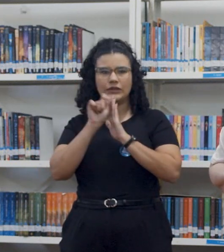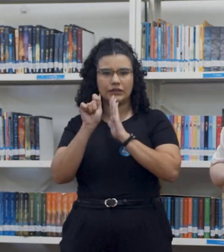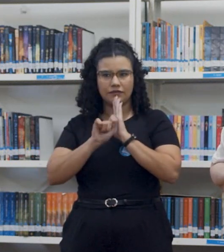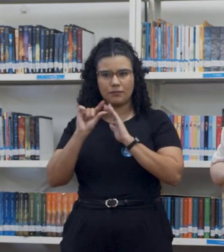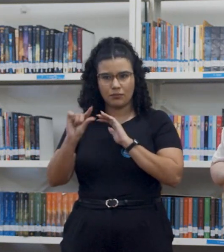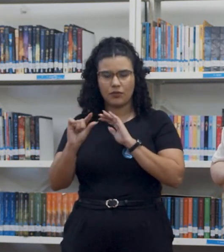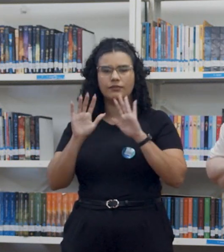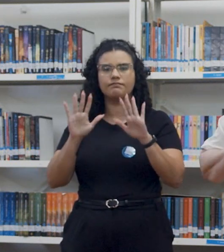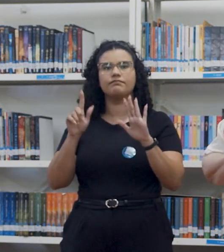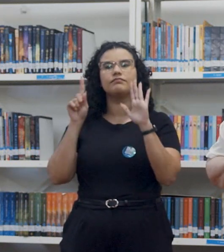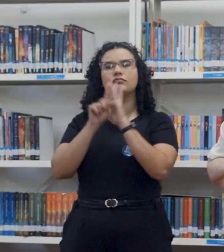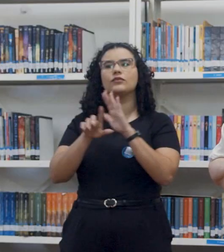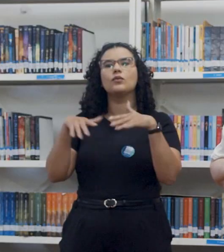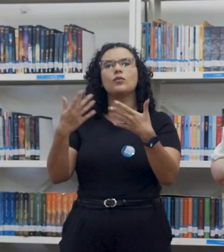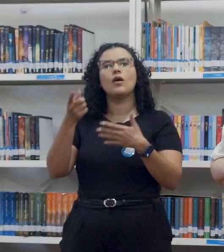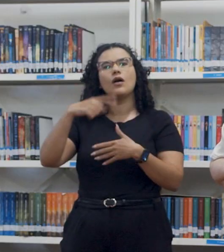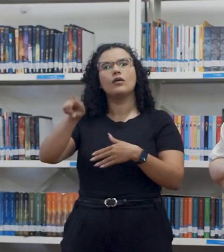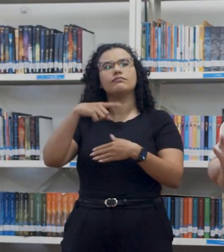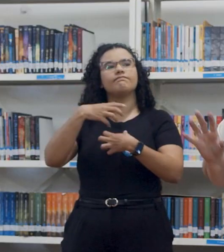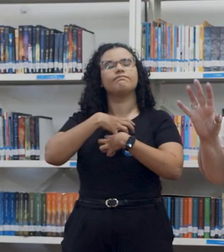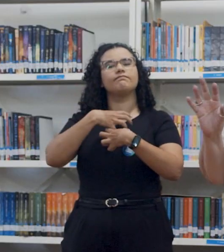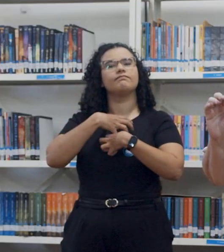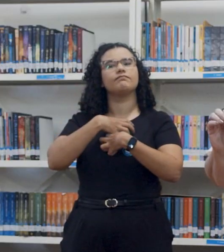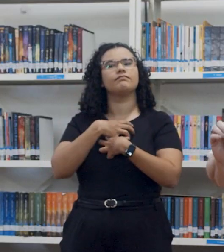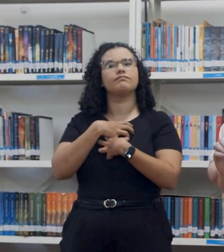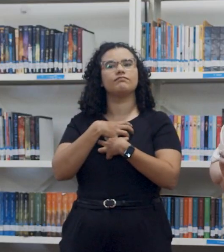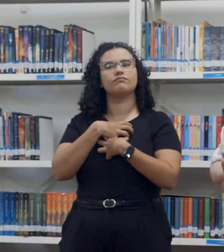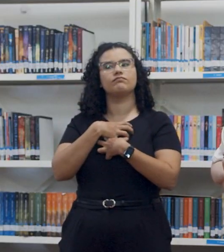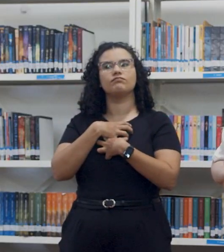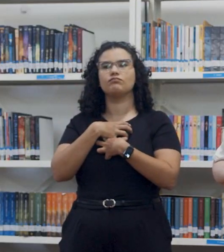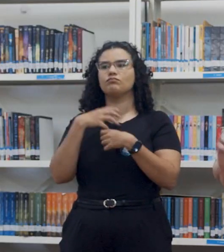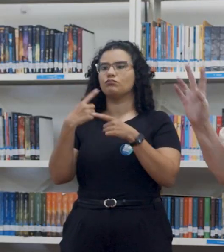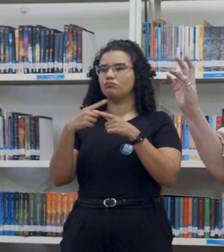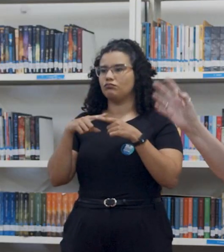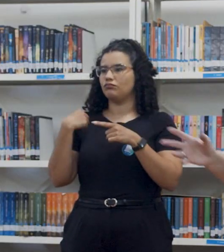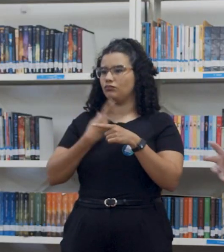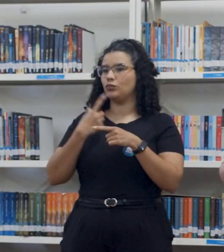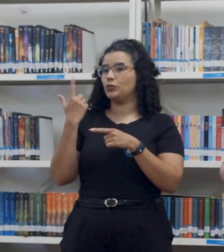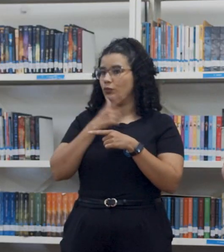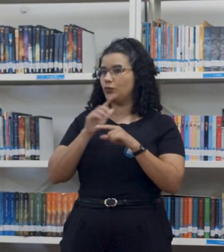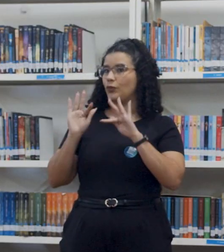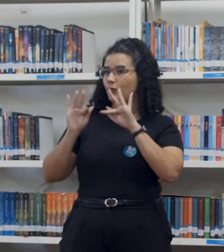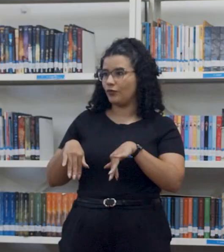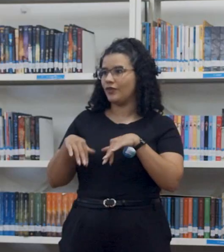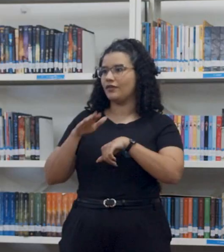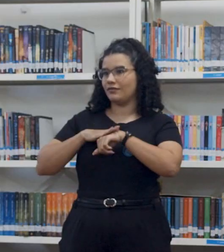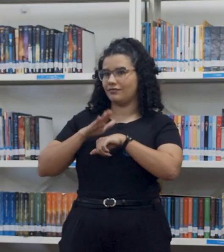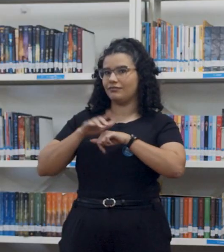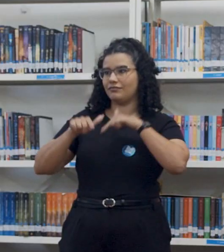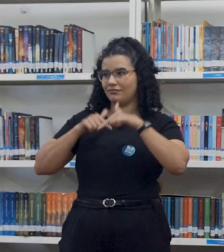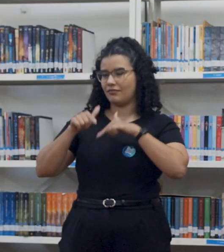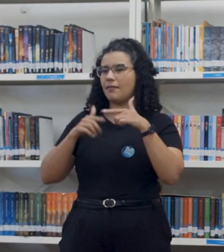sensação? Primeira parte. Agora que a gente terminou a tarefa, digamos assim. Qual